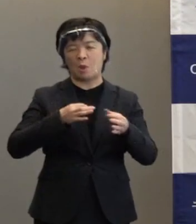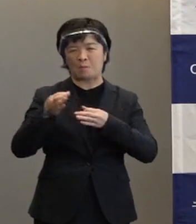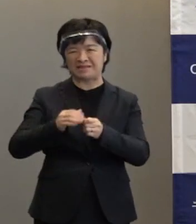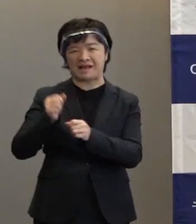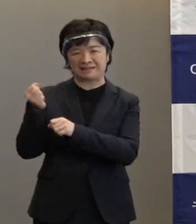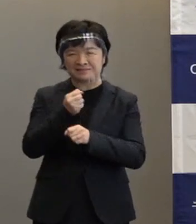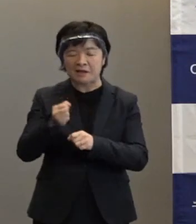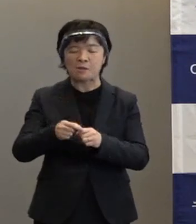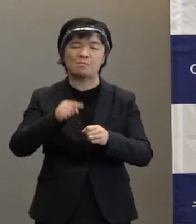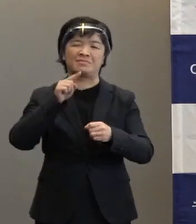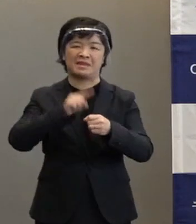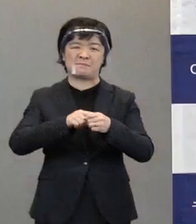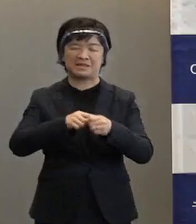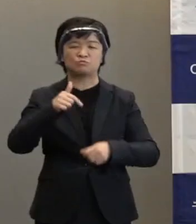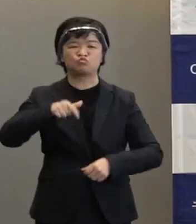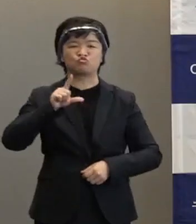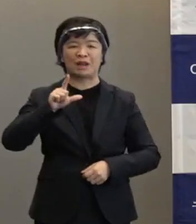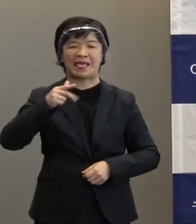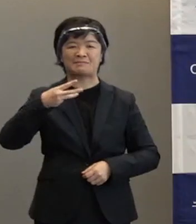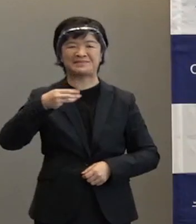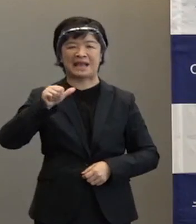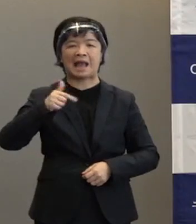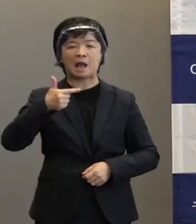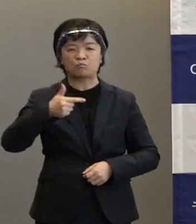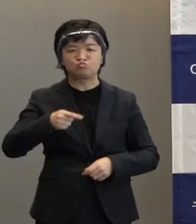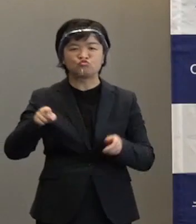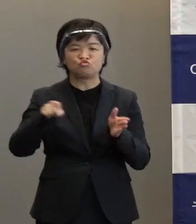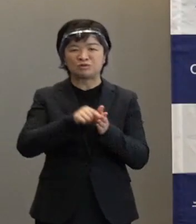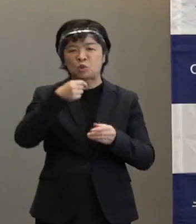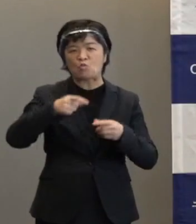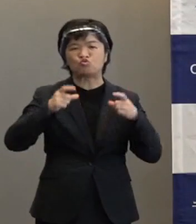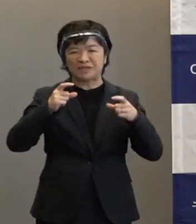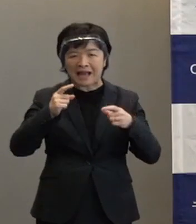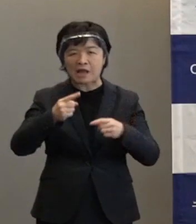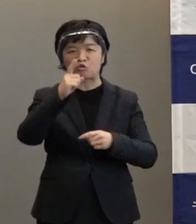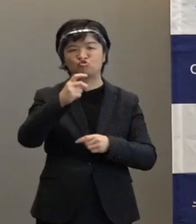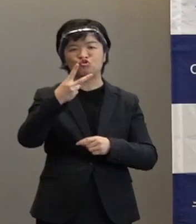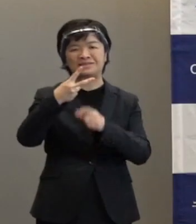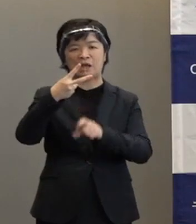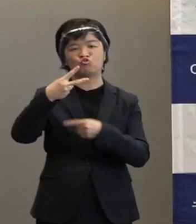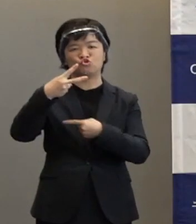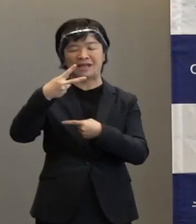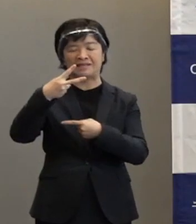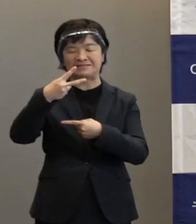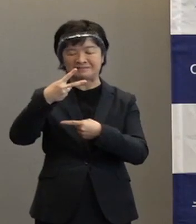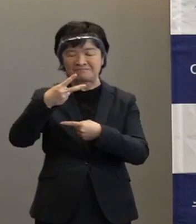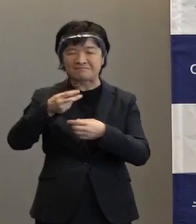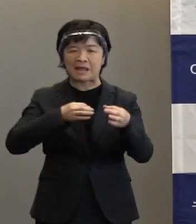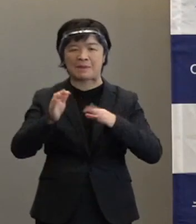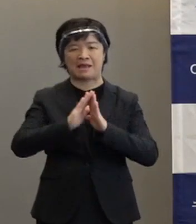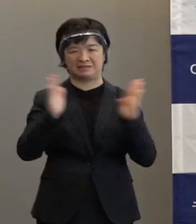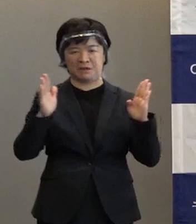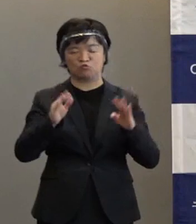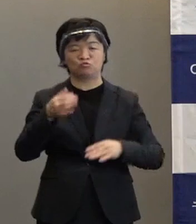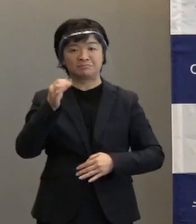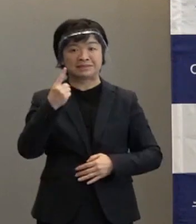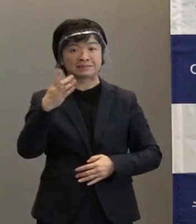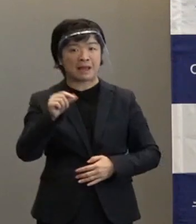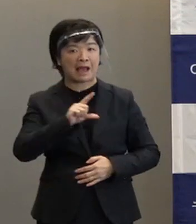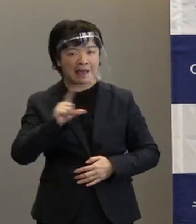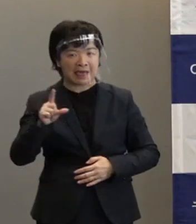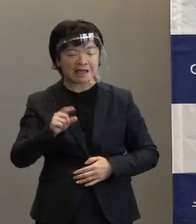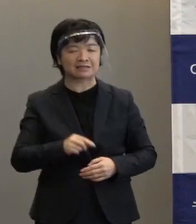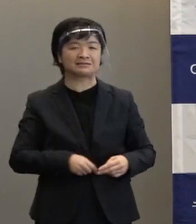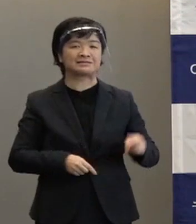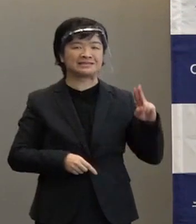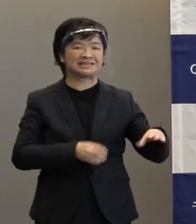レミアム付き食事券を来月の1日から販売をいたします。価格は1セット1万円で、認証店と確